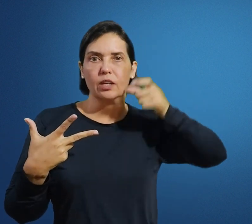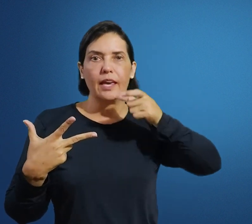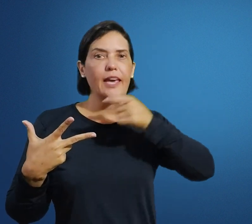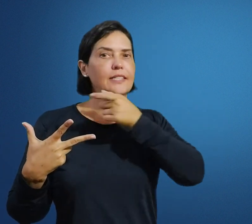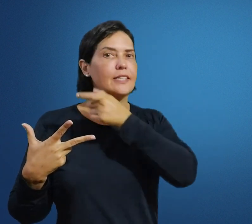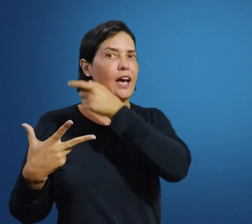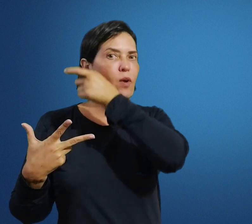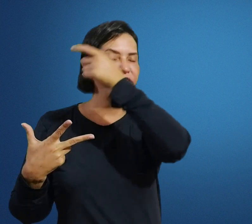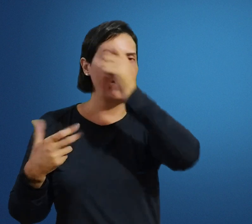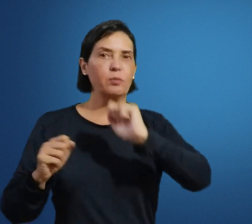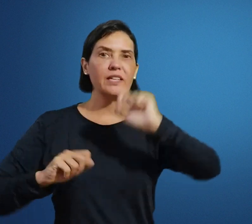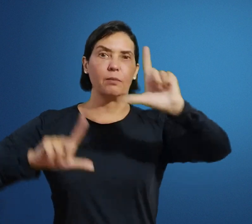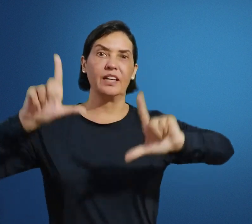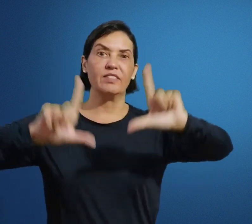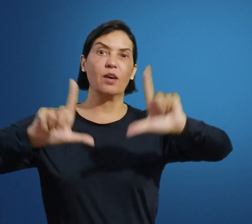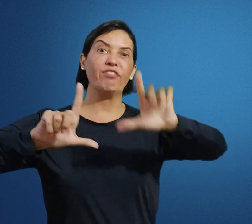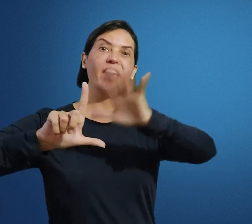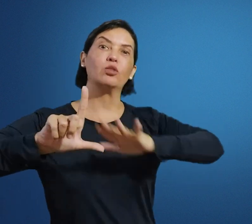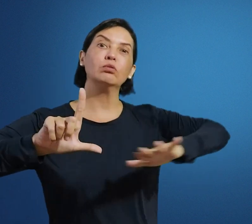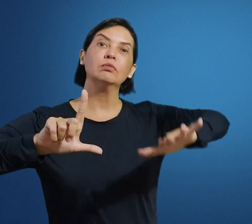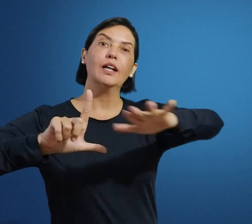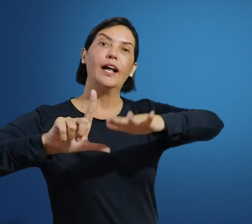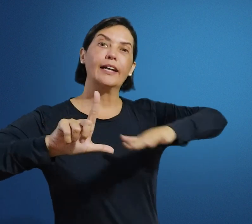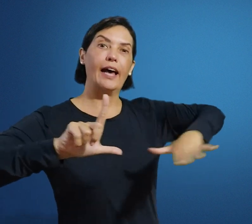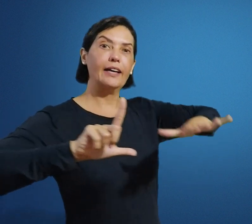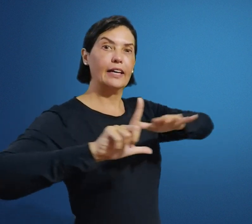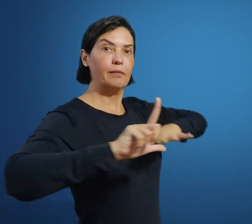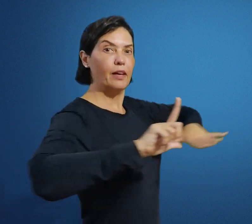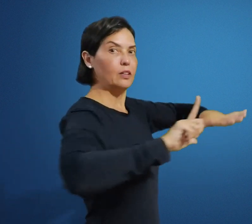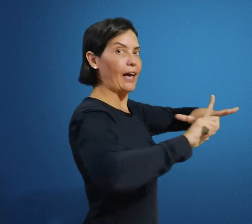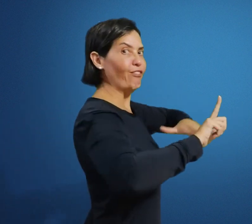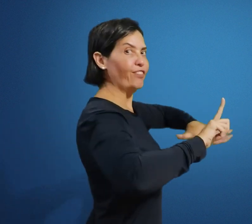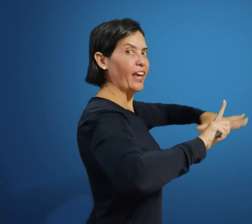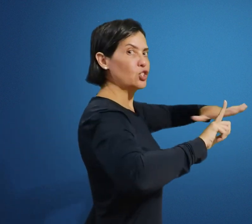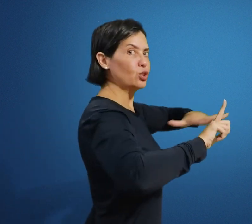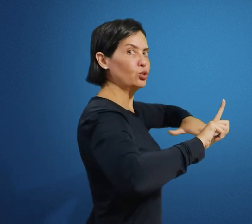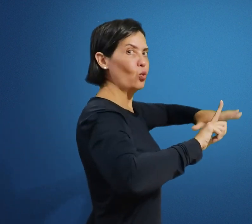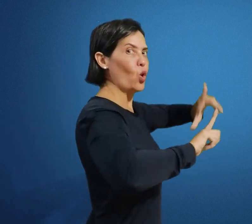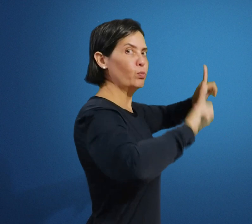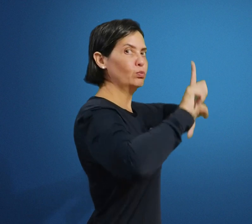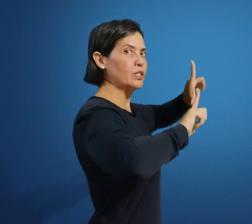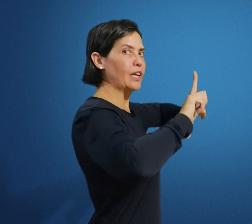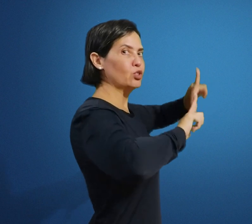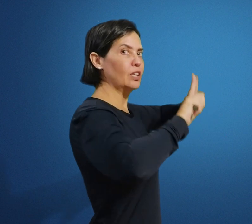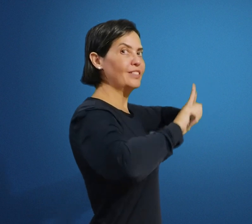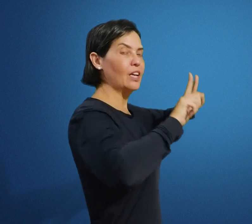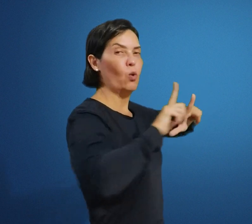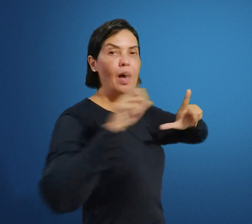onde esse sinal é feito, por exemplo, televisão é feito à frente do corpo, sinal de televisão.